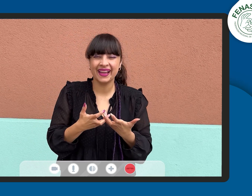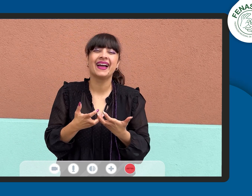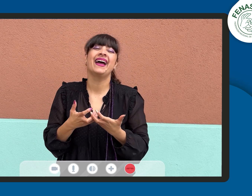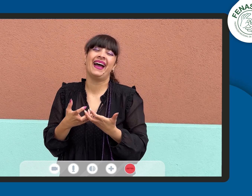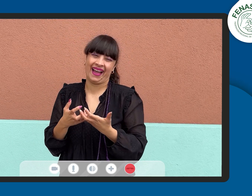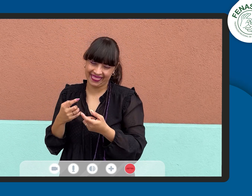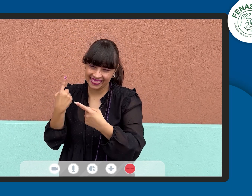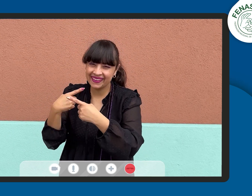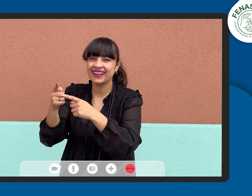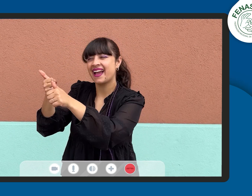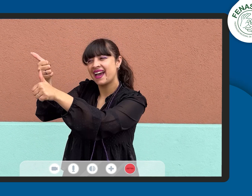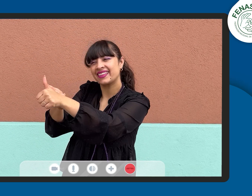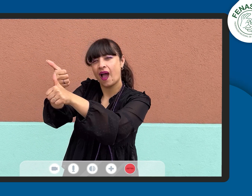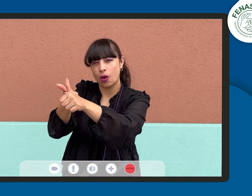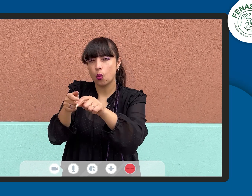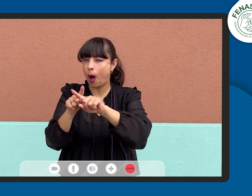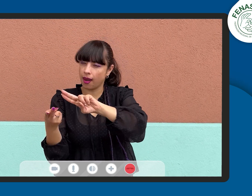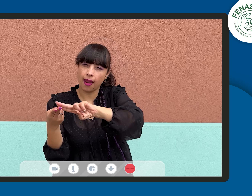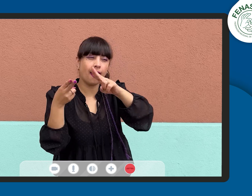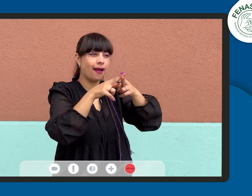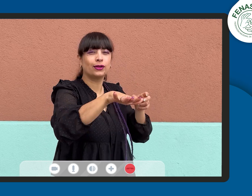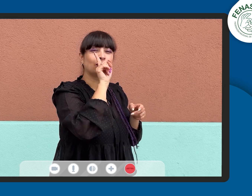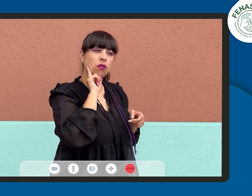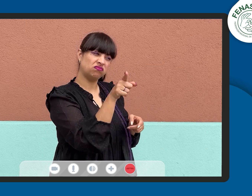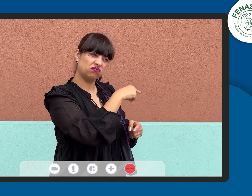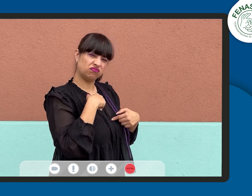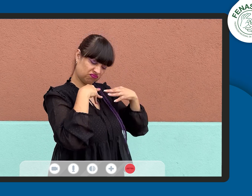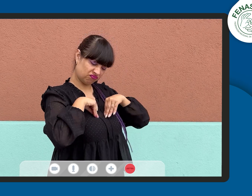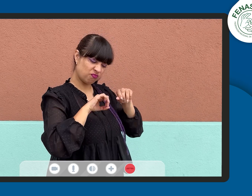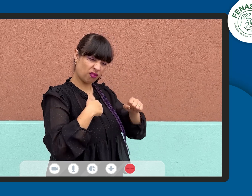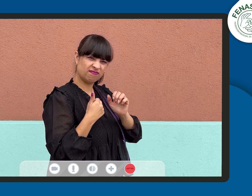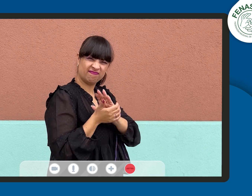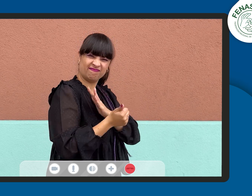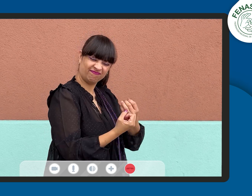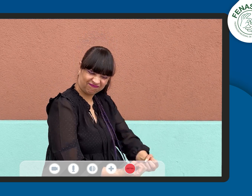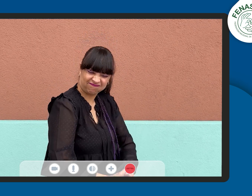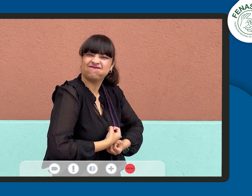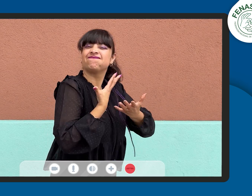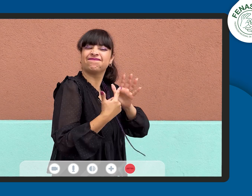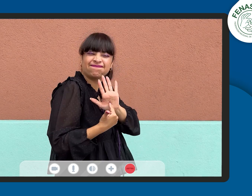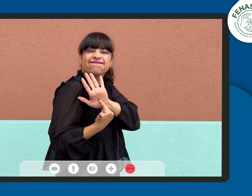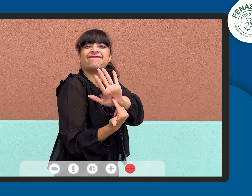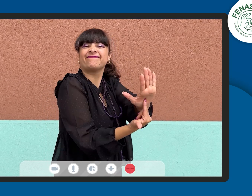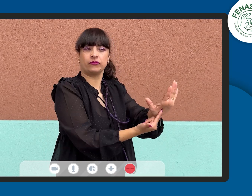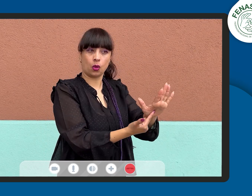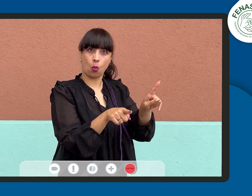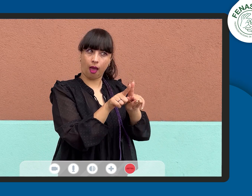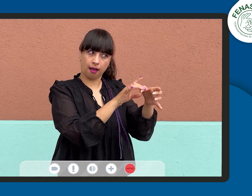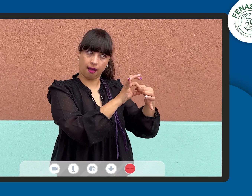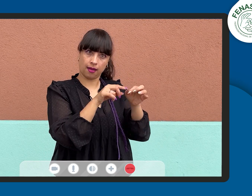de dicha capacidad. De igual forma, como personas sordas tenemos esa capacidad, esa habilidad para expresarnos, pero